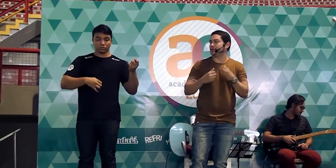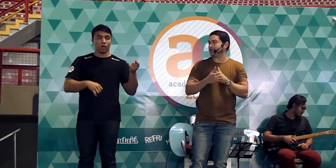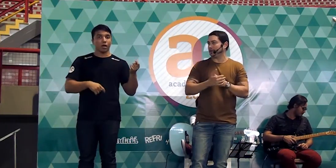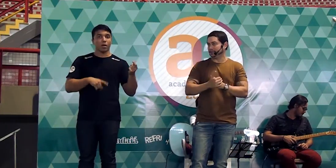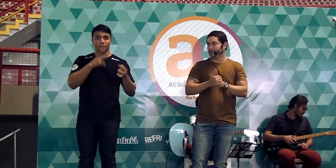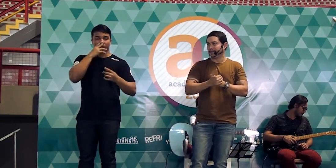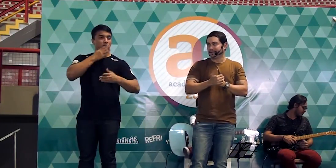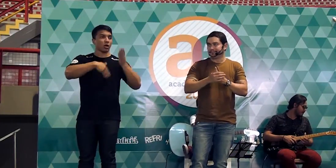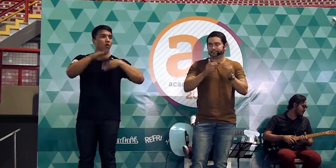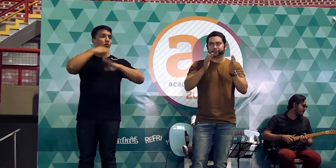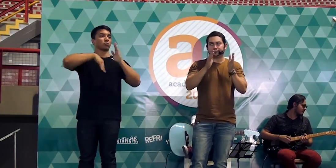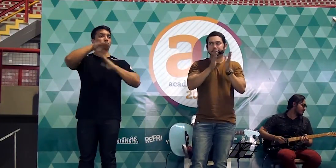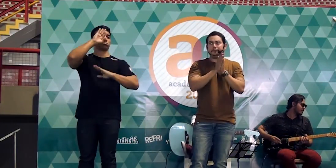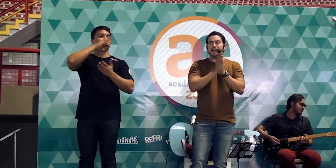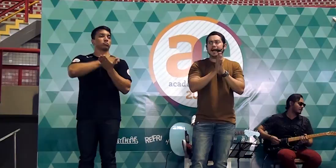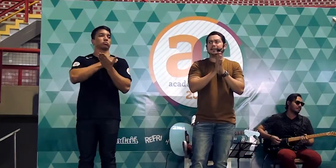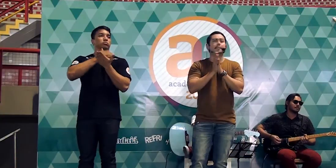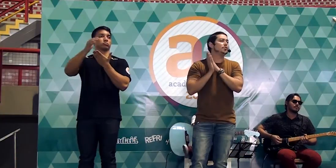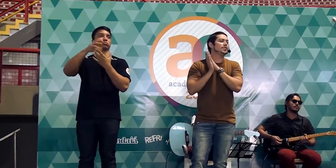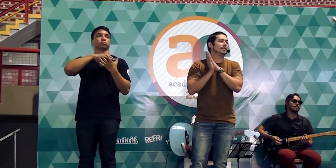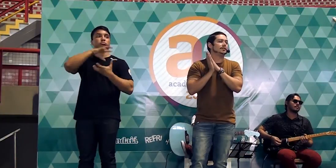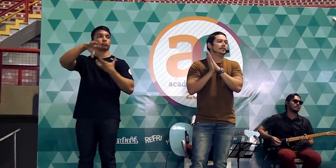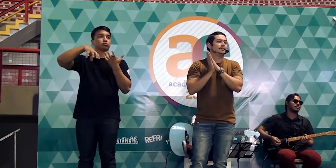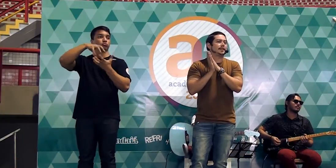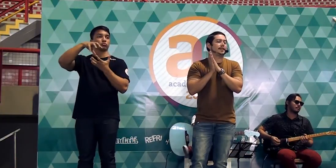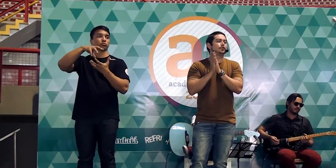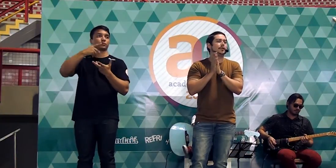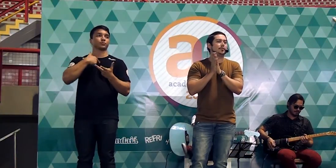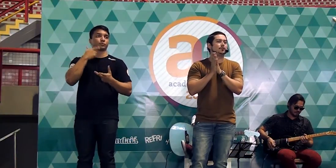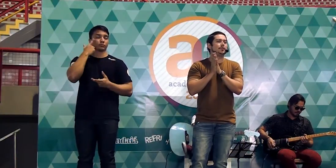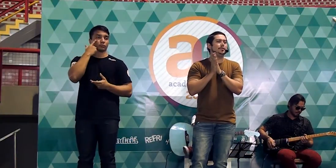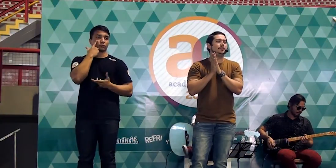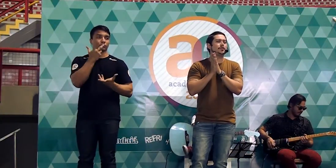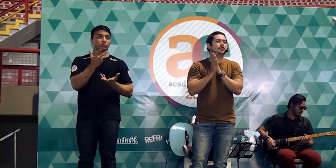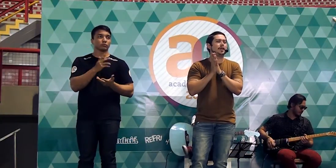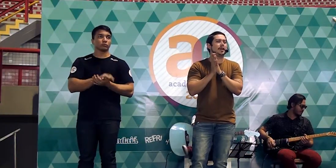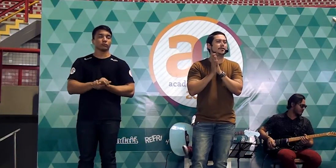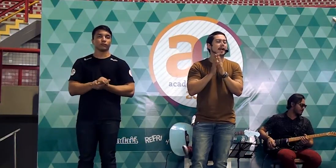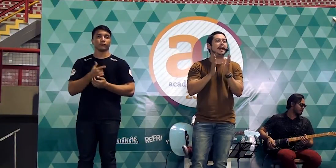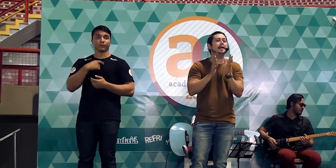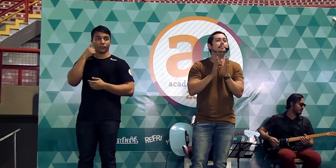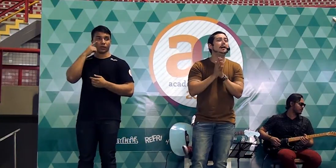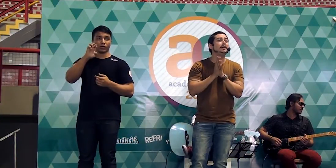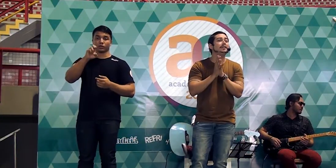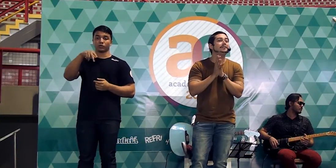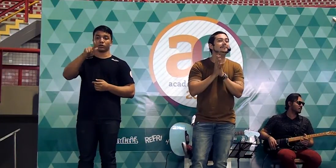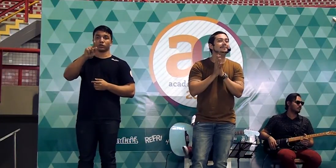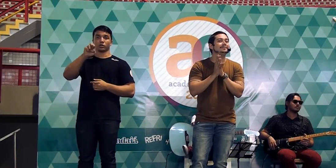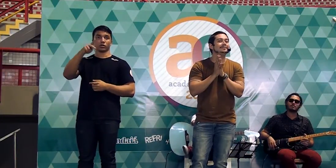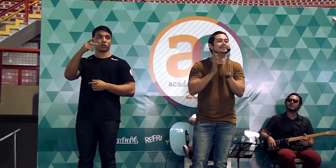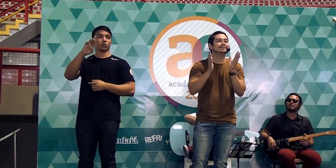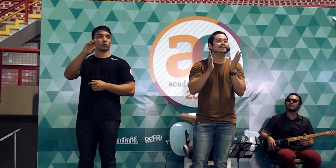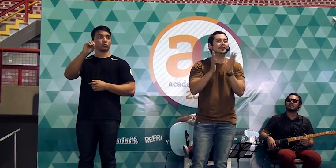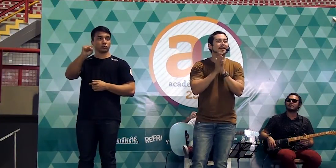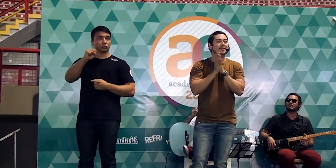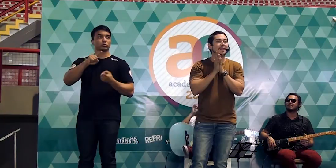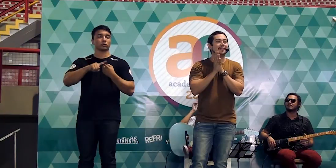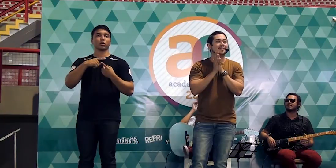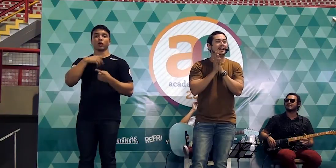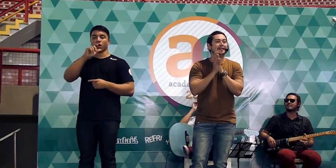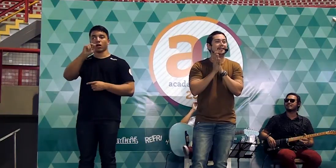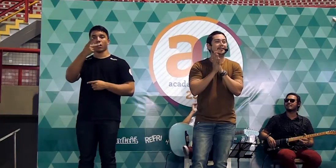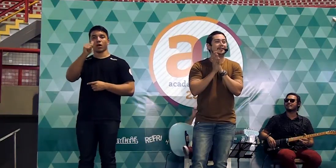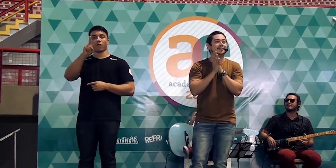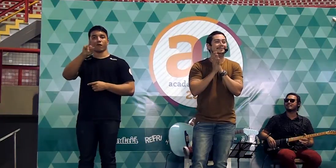de revolução. Até a música, tá certo? Depois dos meninos engenheiros, né? Ei mãe, eu tenho